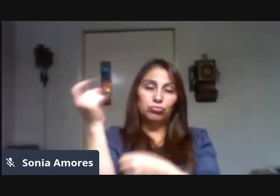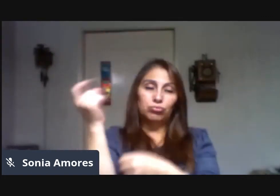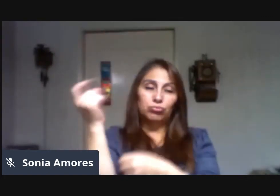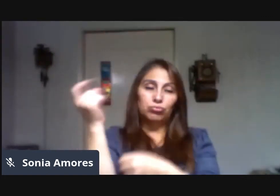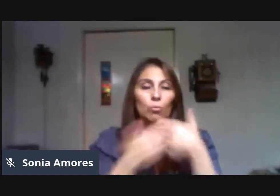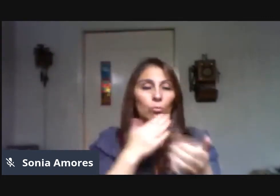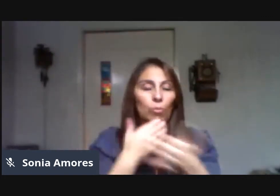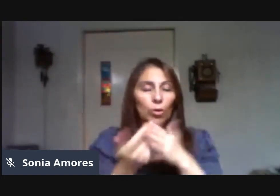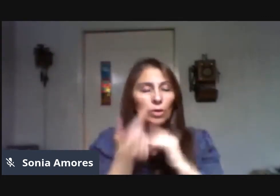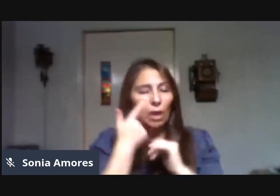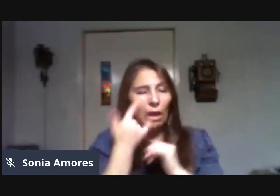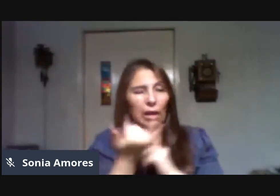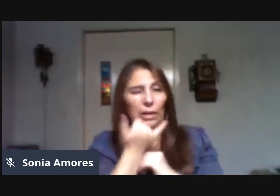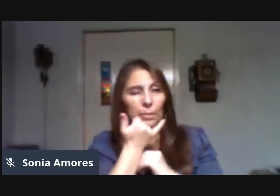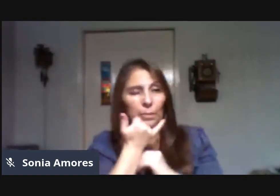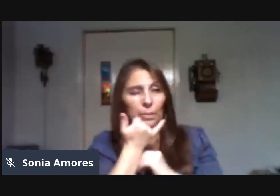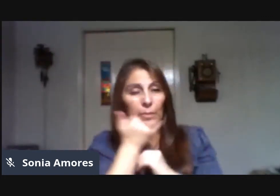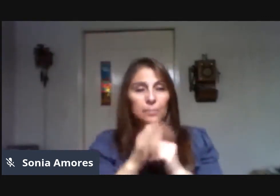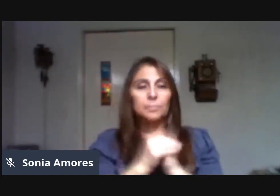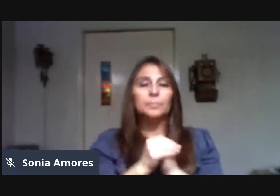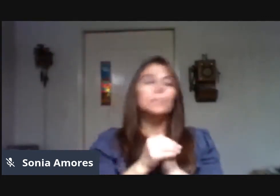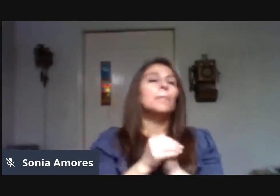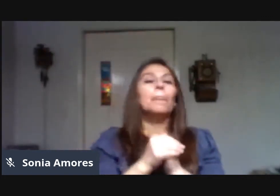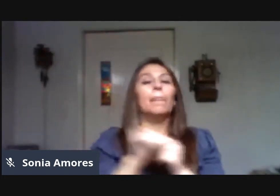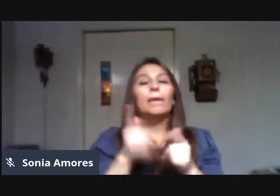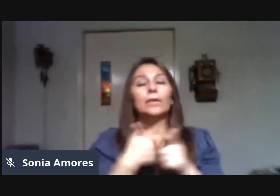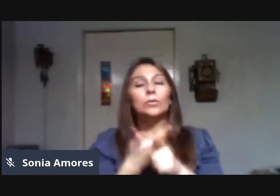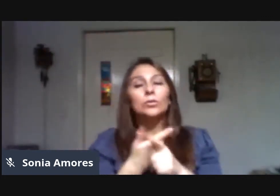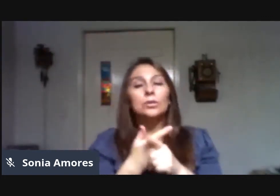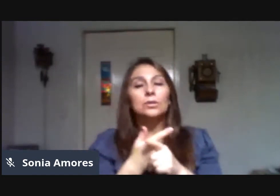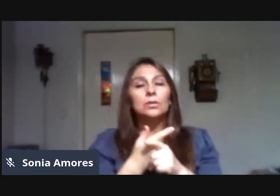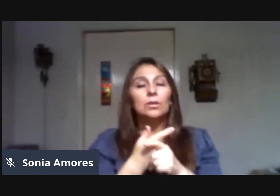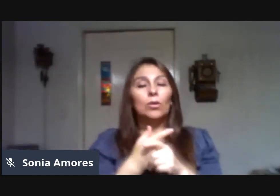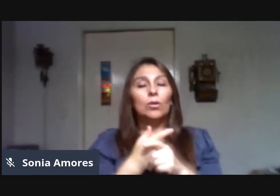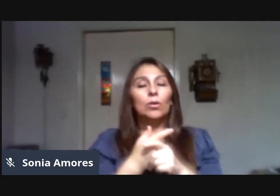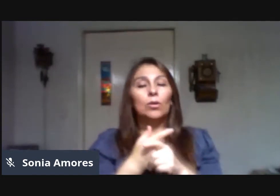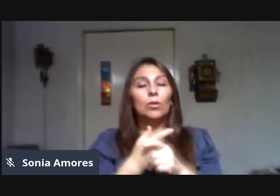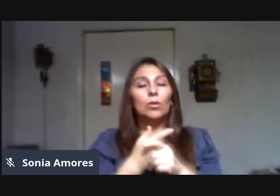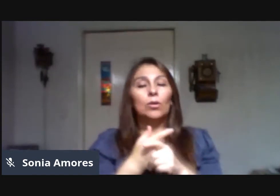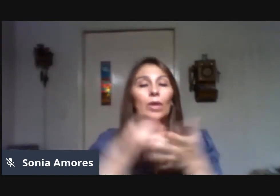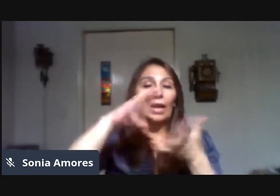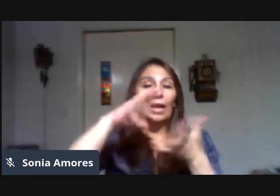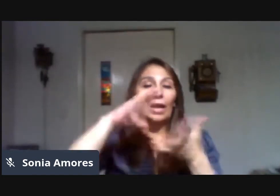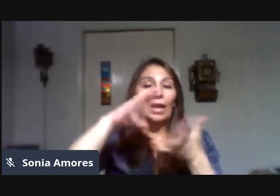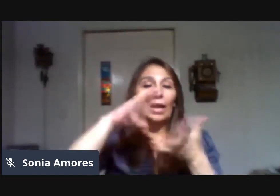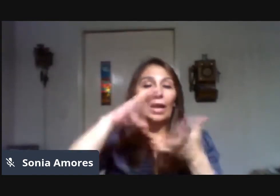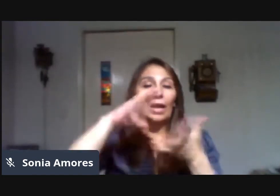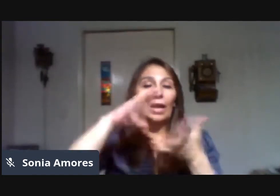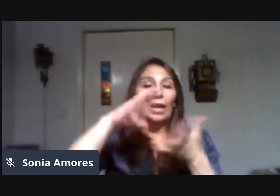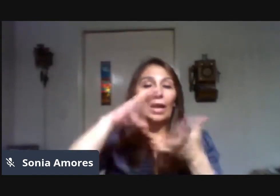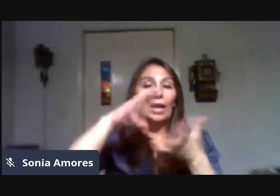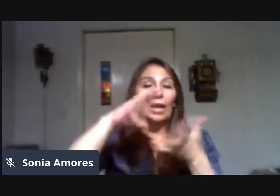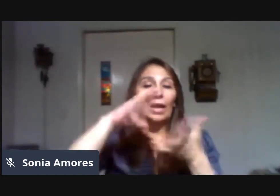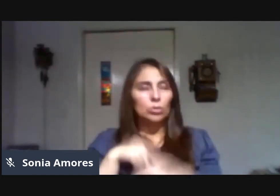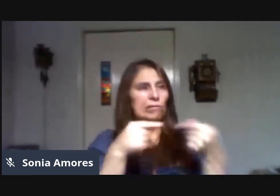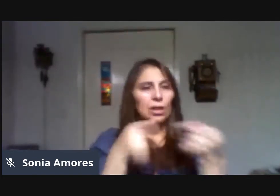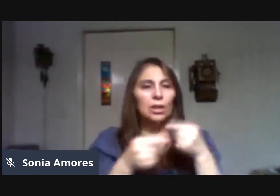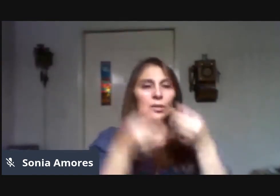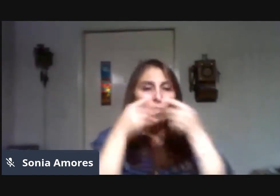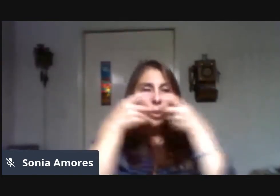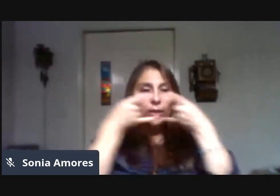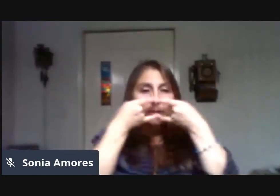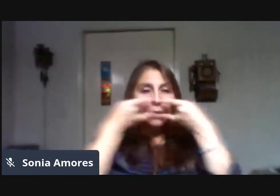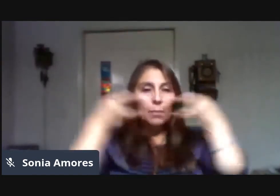qué significa? Que el conflicto de la geopolítica, mientras que nosotros estamos disputándonos y mirando si el tapabocas y la